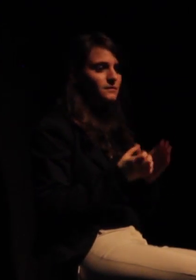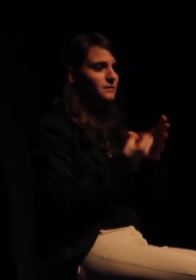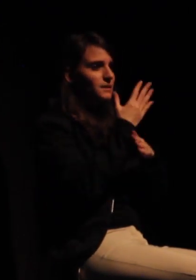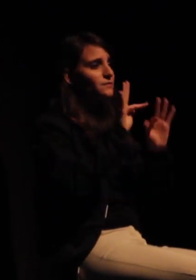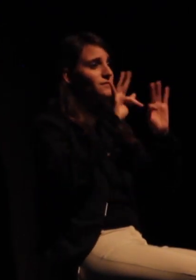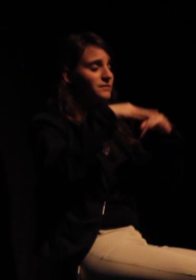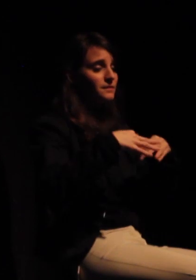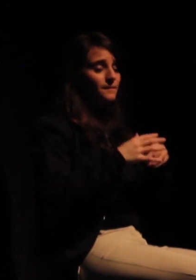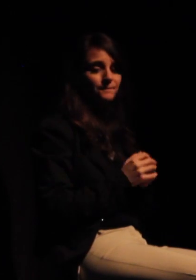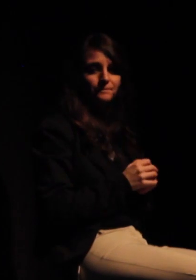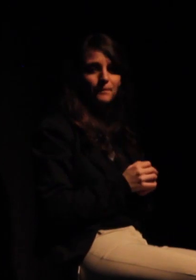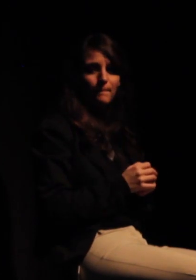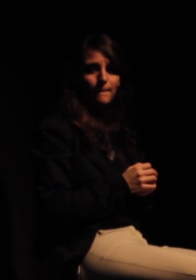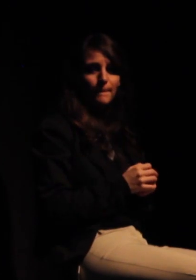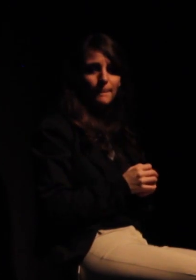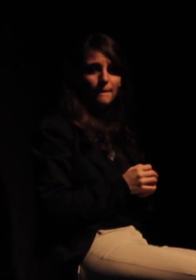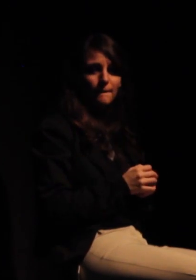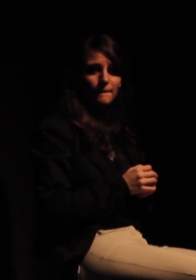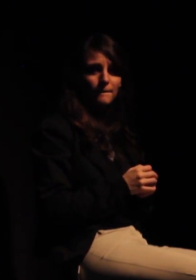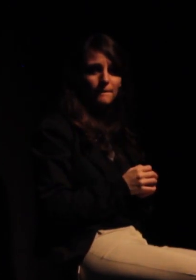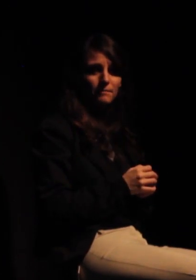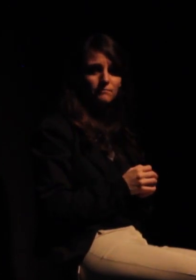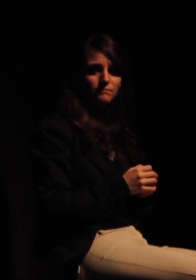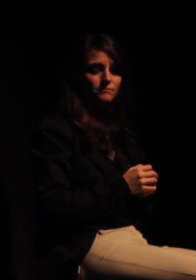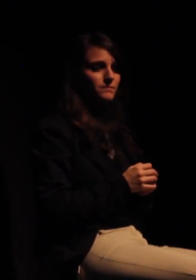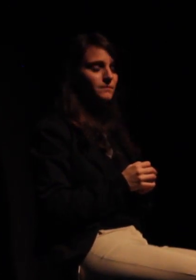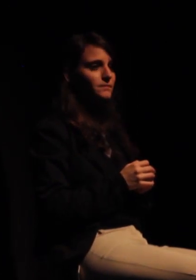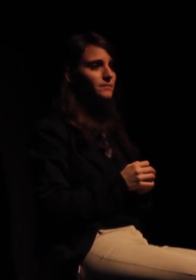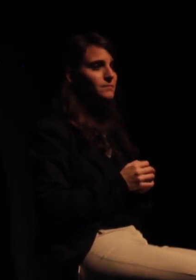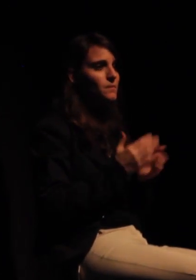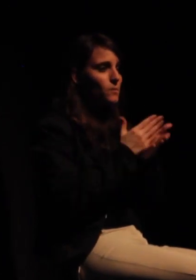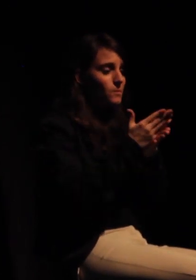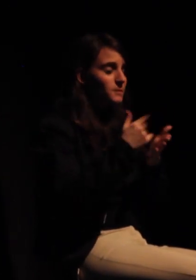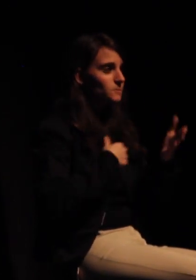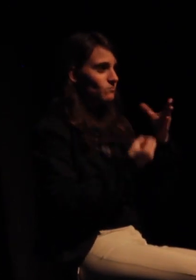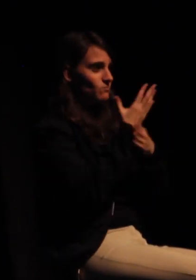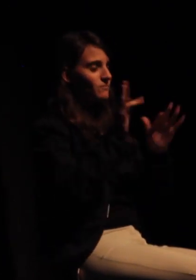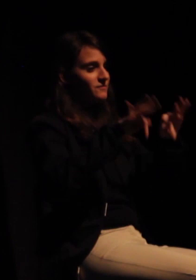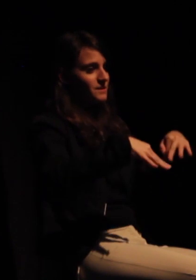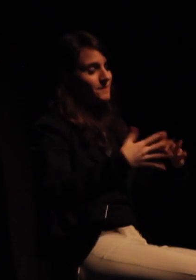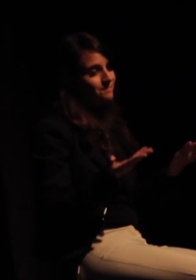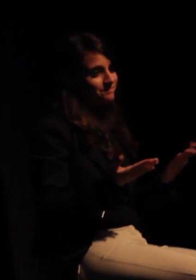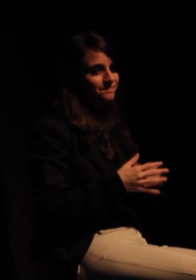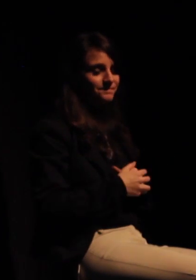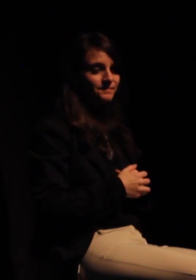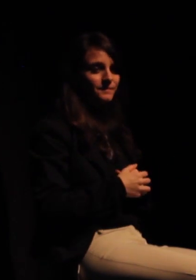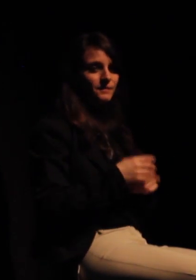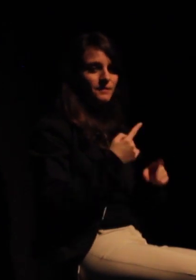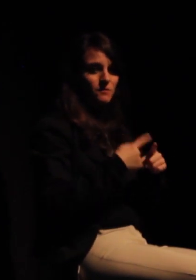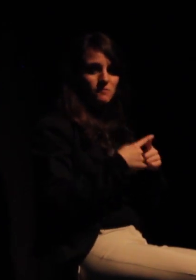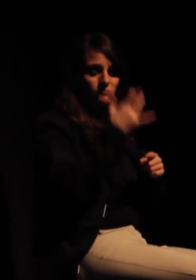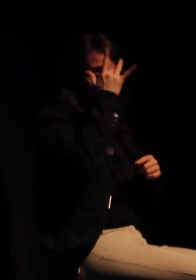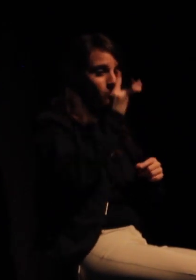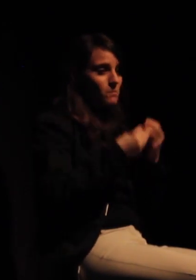final. Esse final eu tenho que criar no começo. Porque não adianta eu começar a escrever um livro se eu não